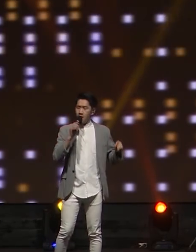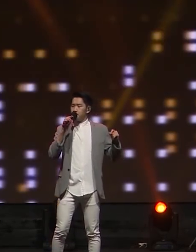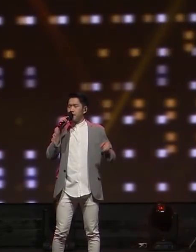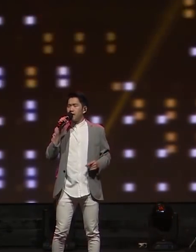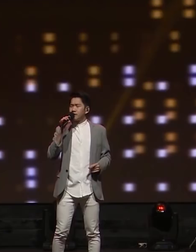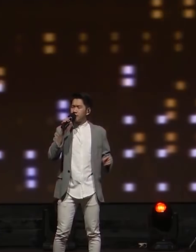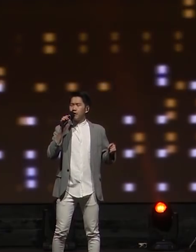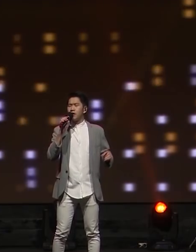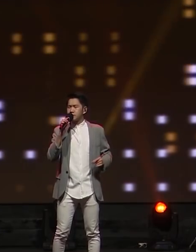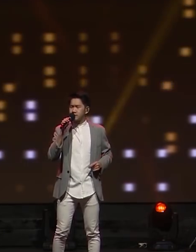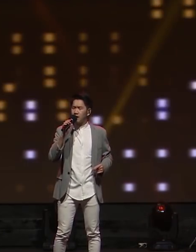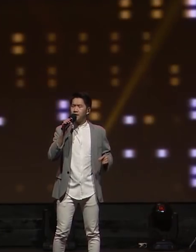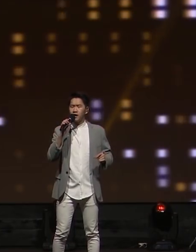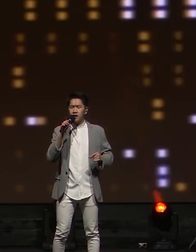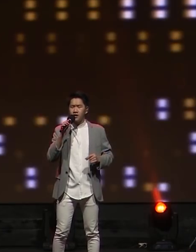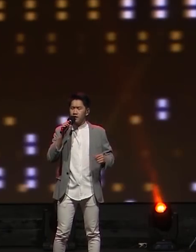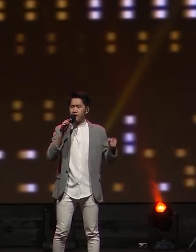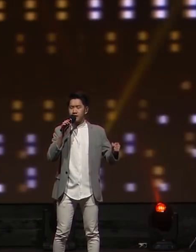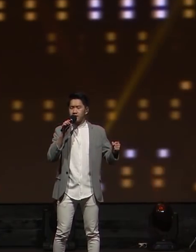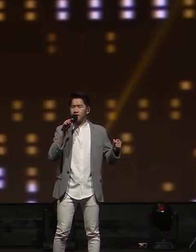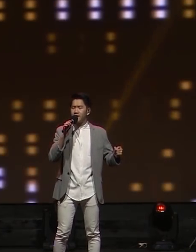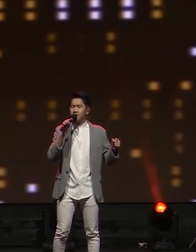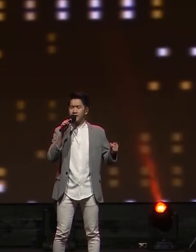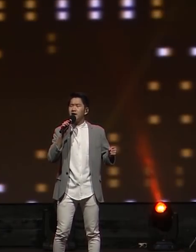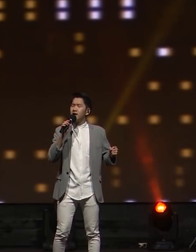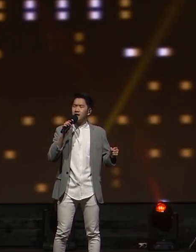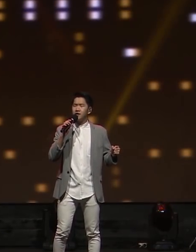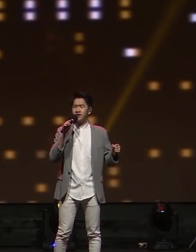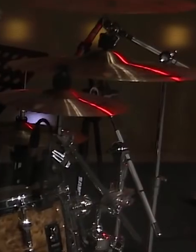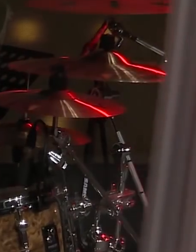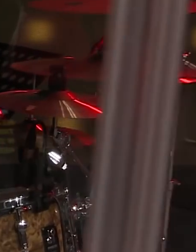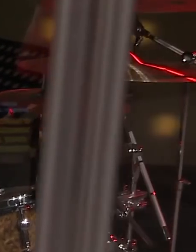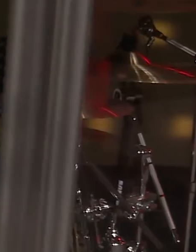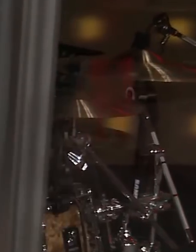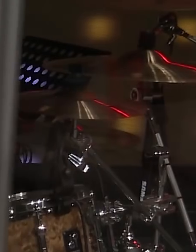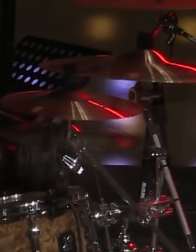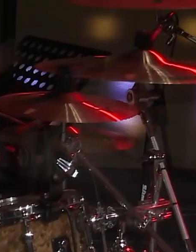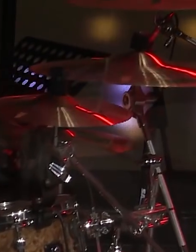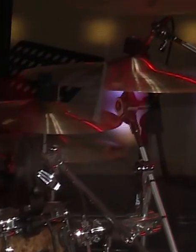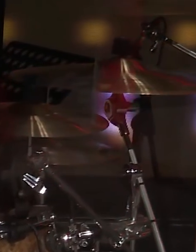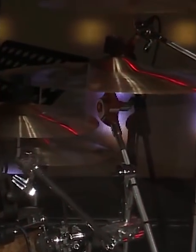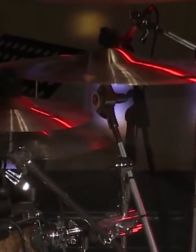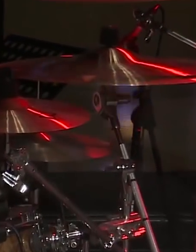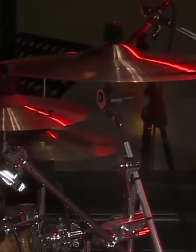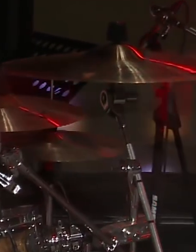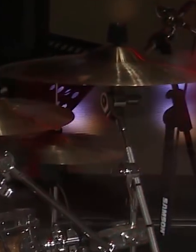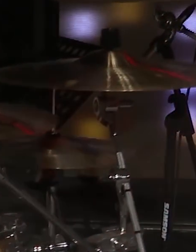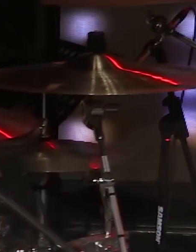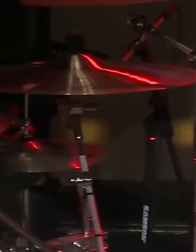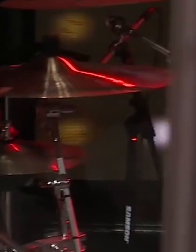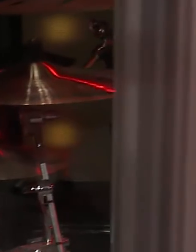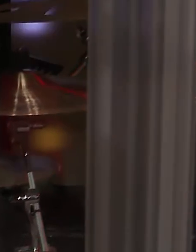Come on, mari bersama kita tanggalkan beban dan dosa